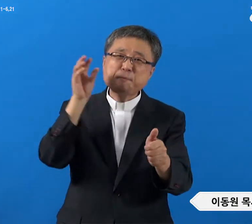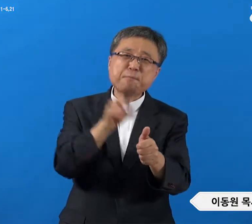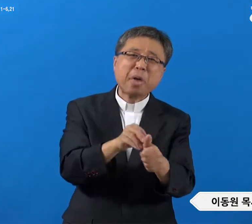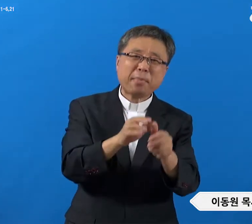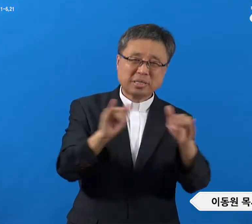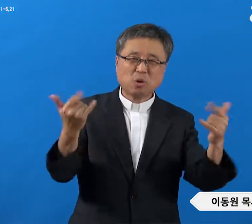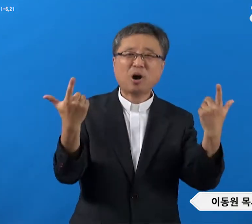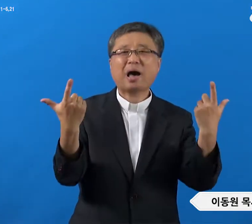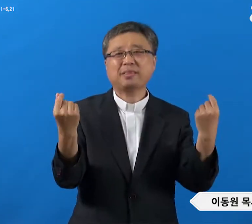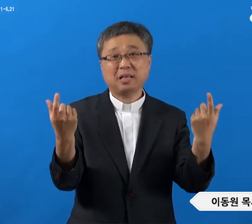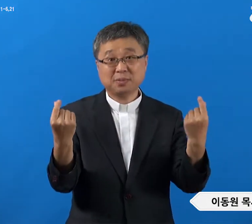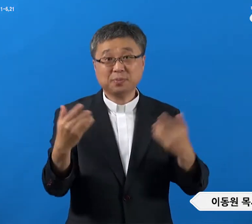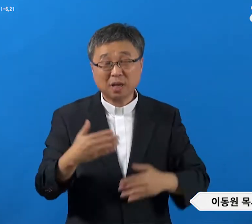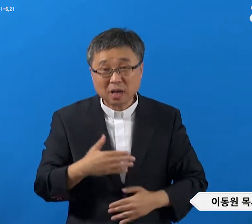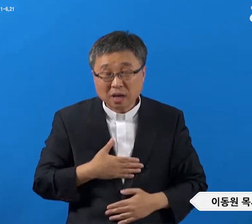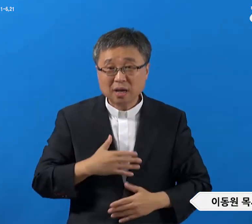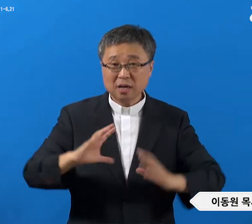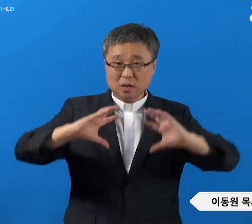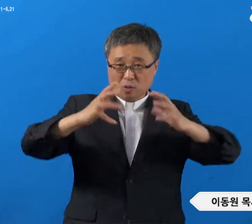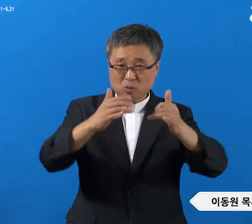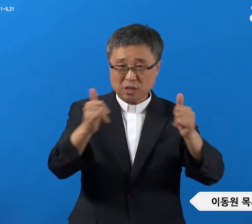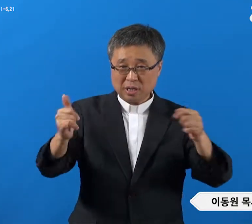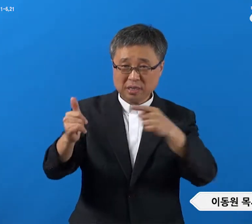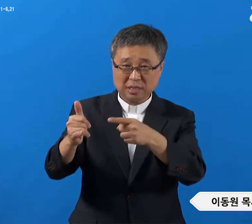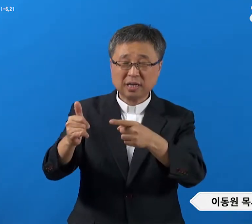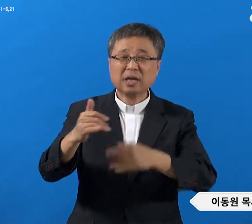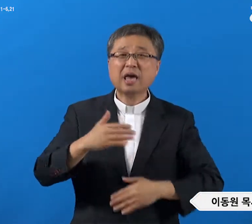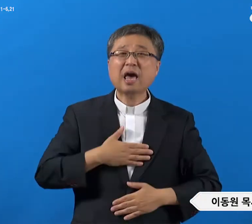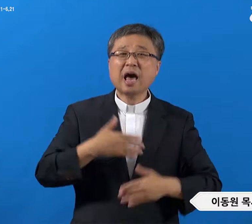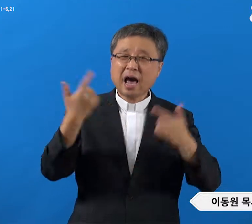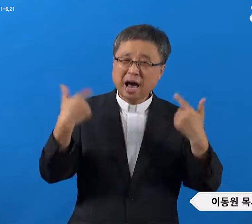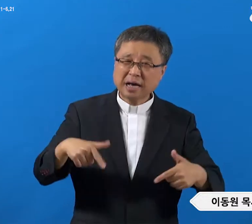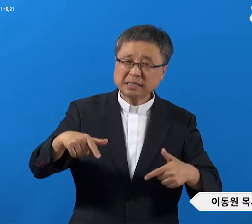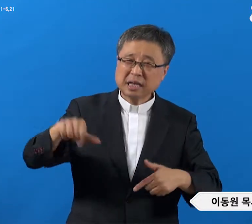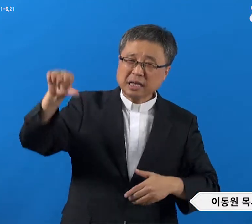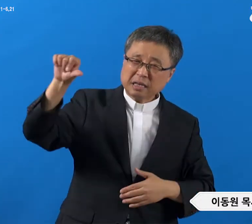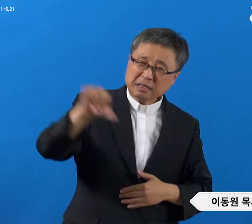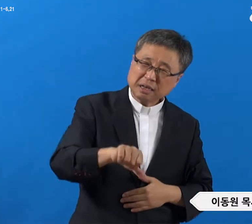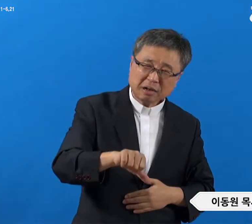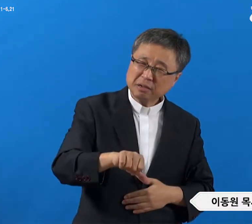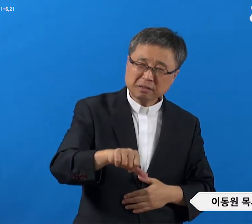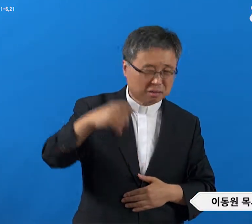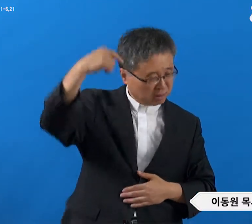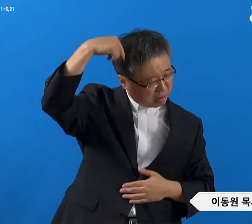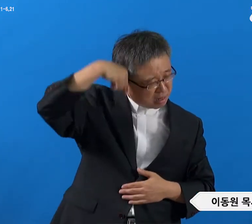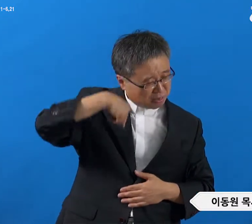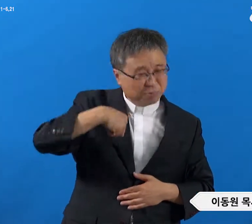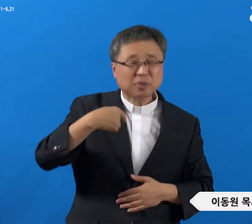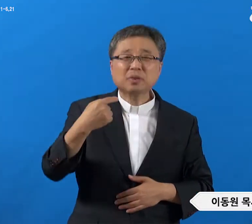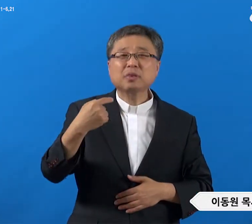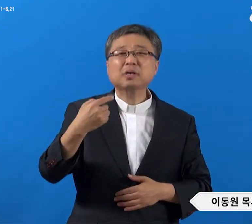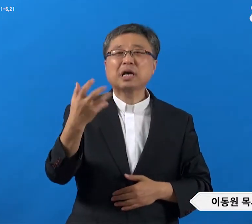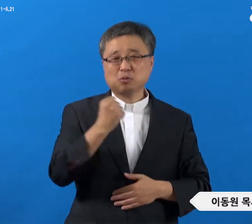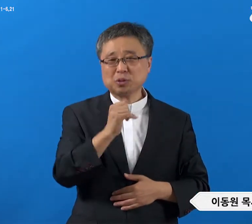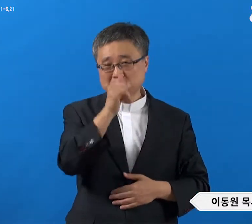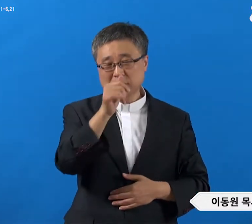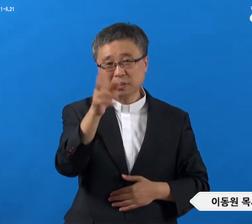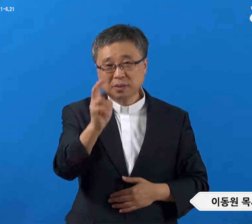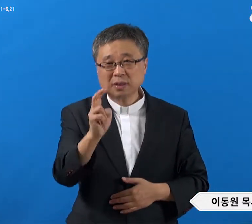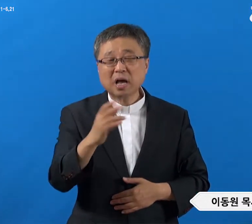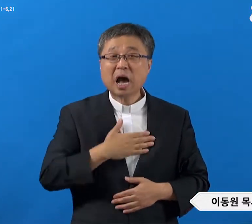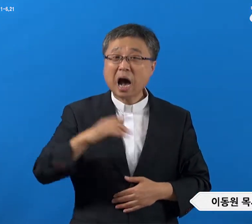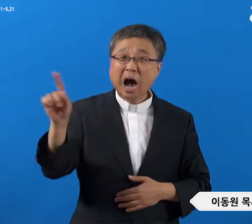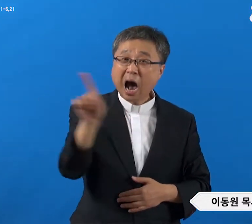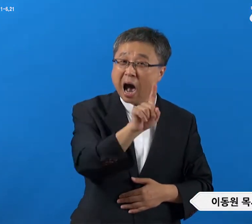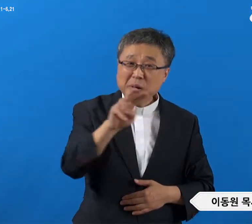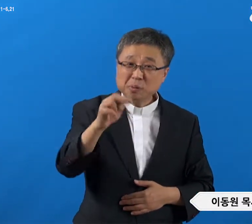따라다니고 있었고 그는 자기의 동족들에 대해서 항상 열등감과 모멸감을 느끼고 있었을 것입니다.